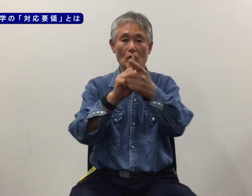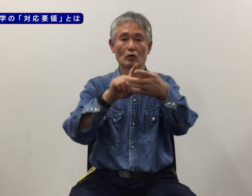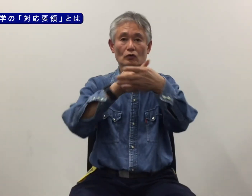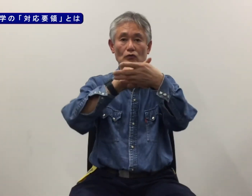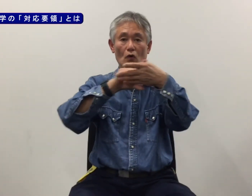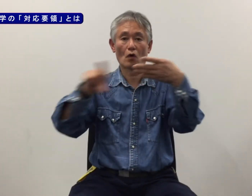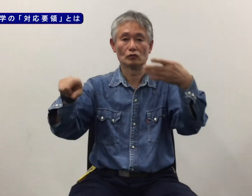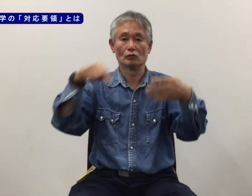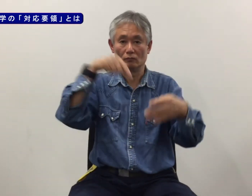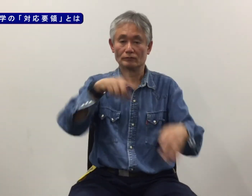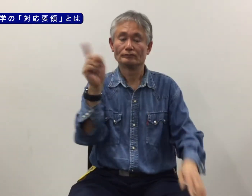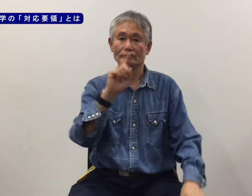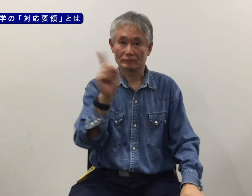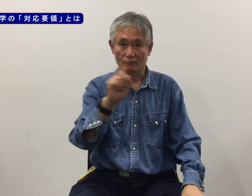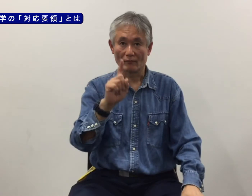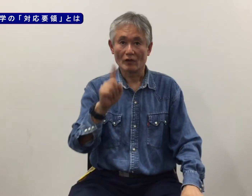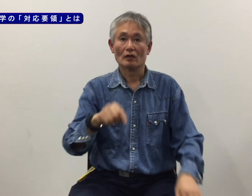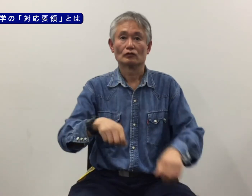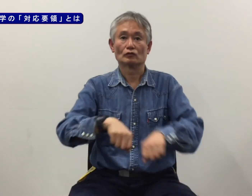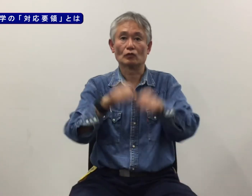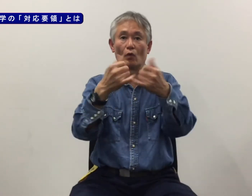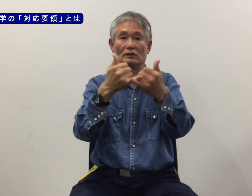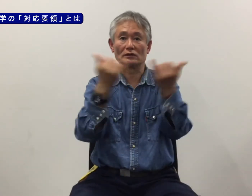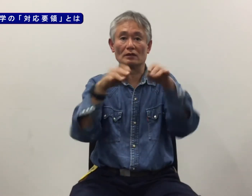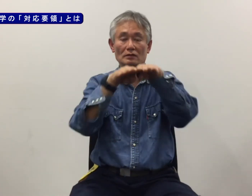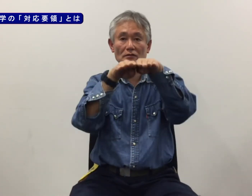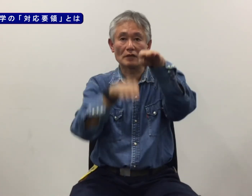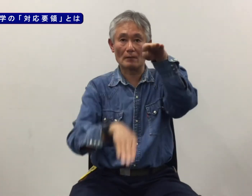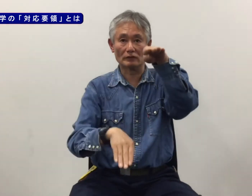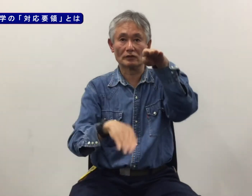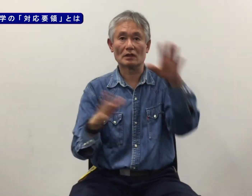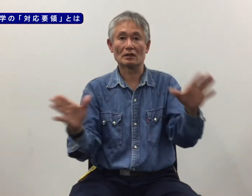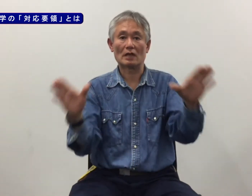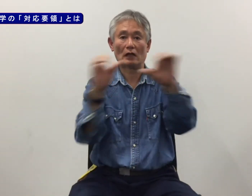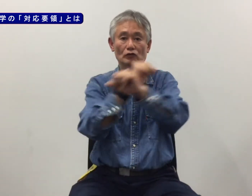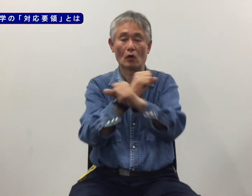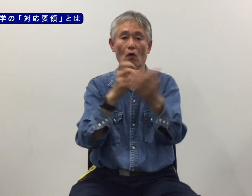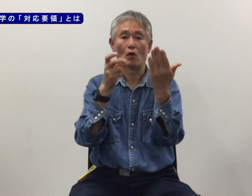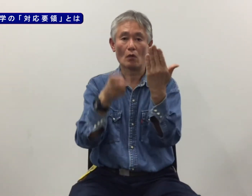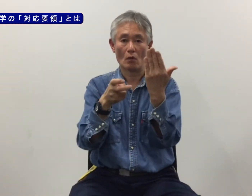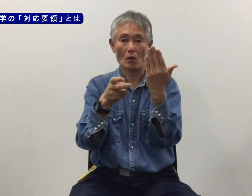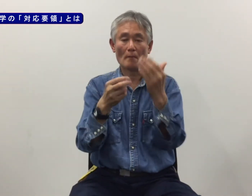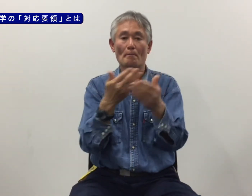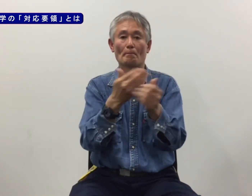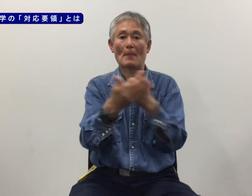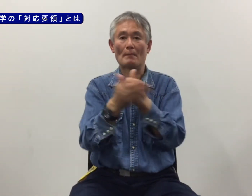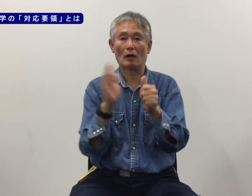大大容量とは障害者差別解消法を守るために